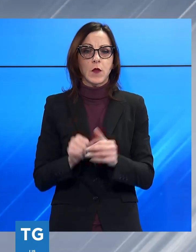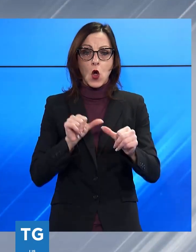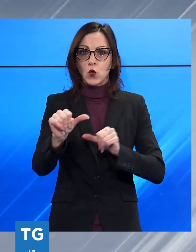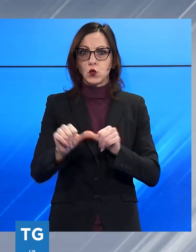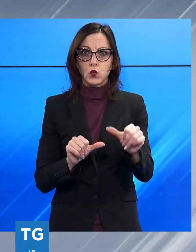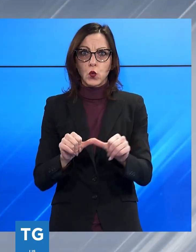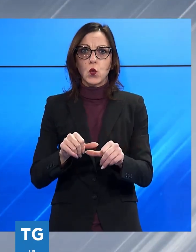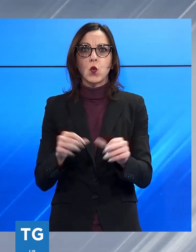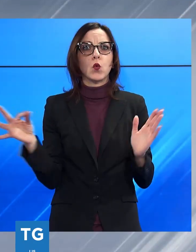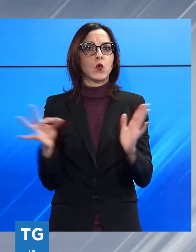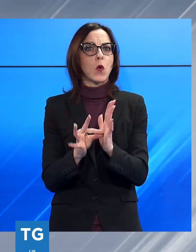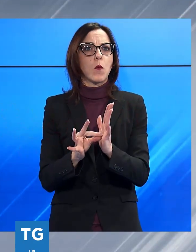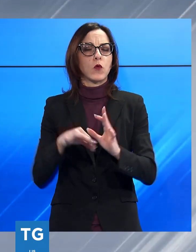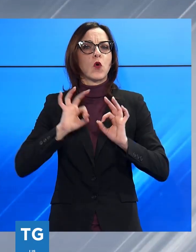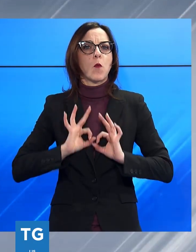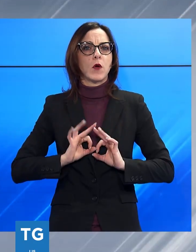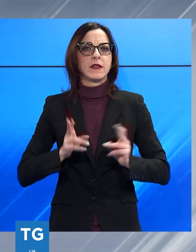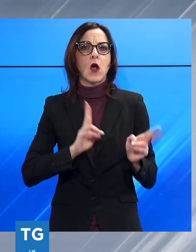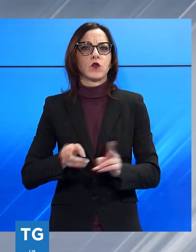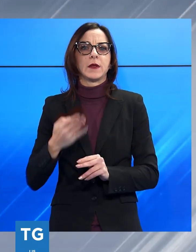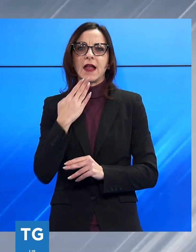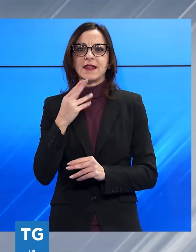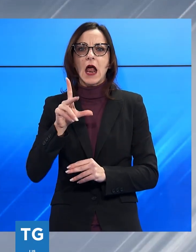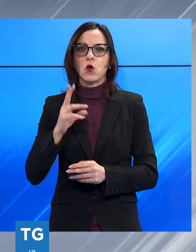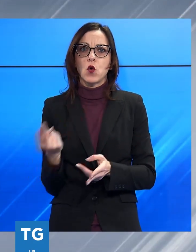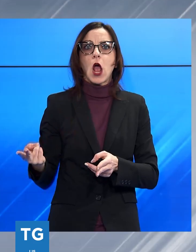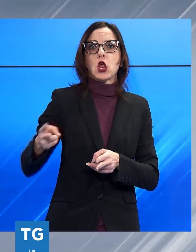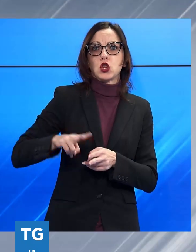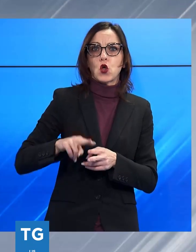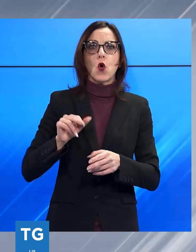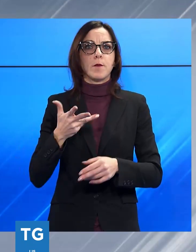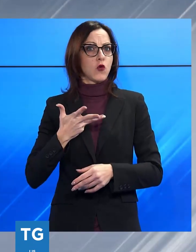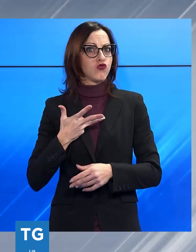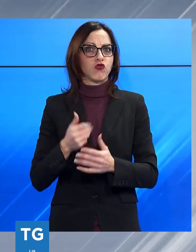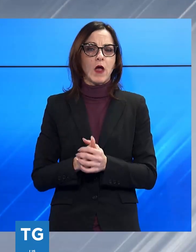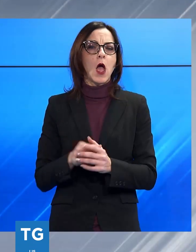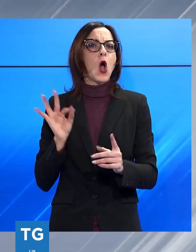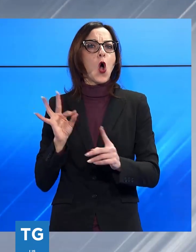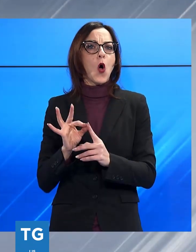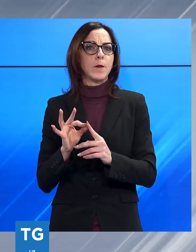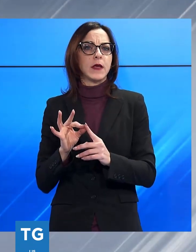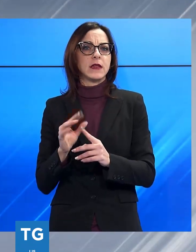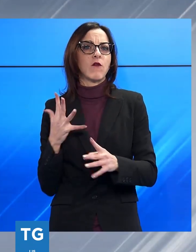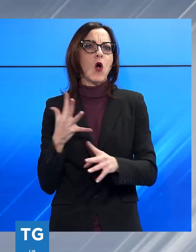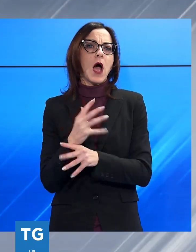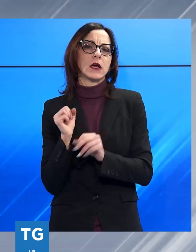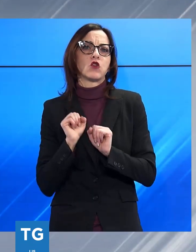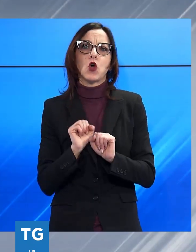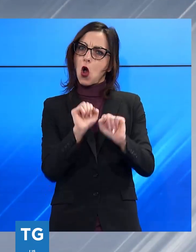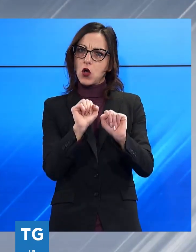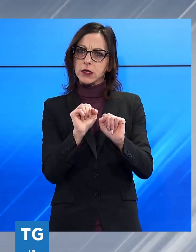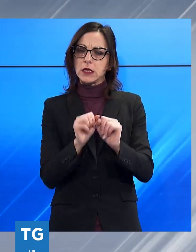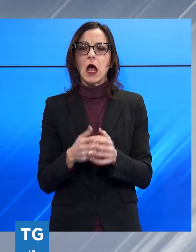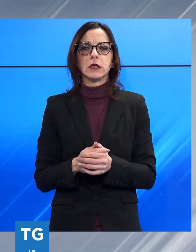del posto fisso di Polizia all'ospedale San Luca l'obiettivo è quello di contrastare le aggressioni al personale sanitario un problema annoso